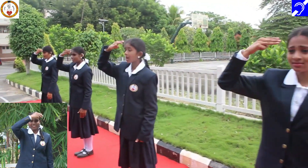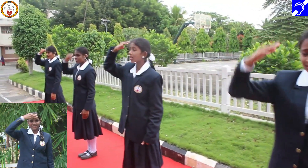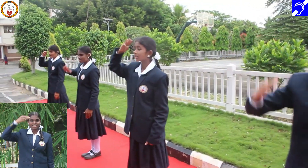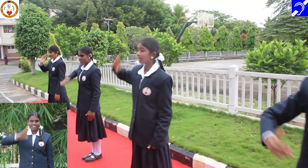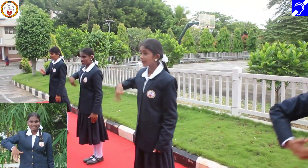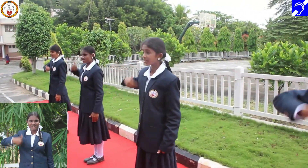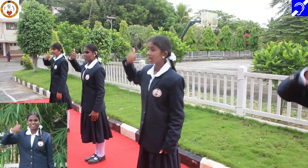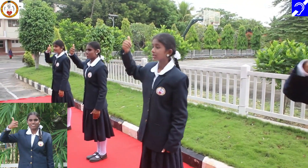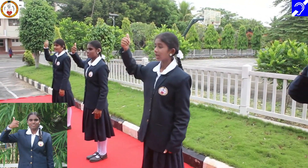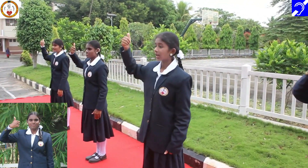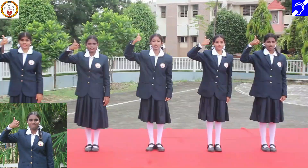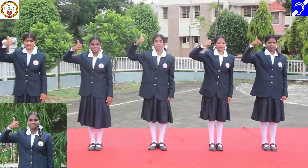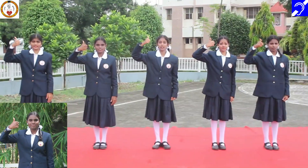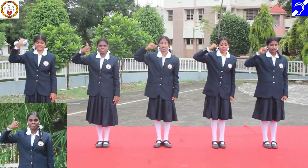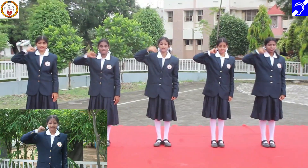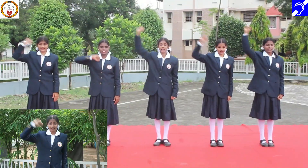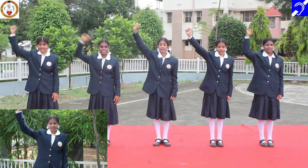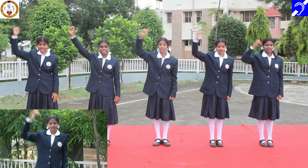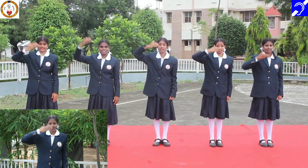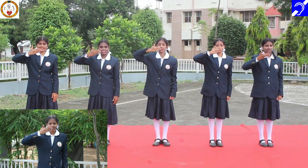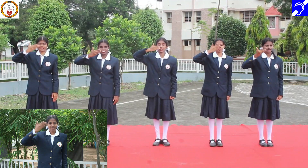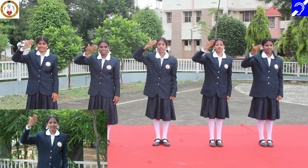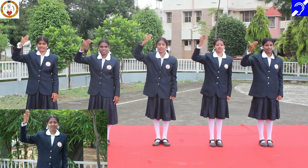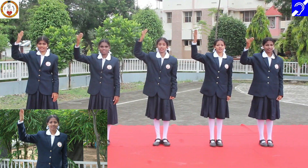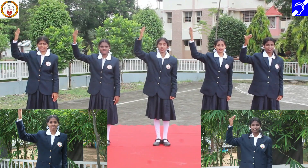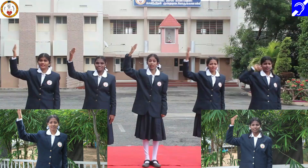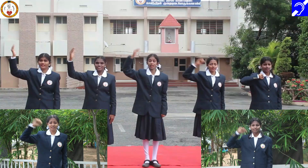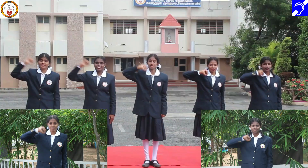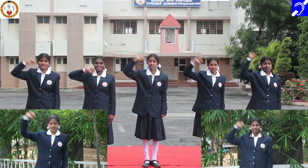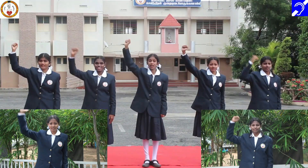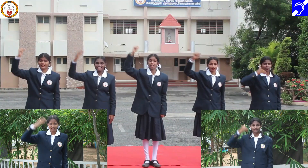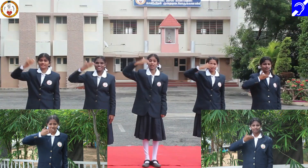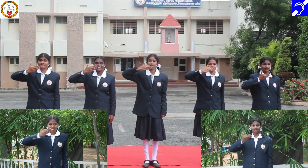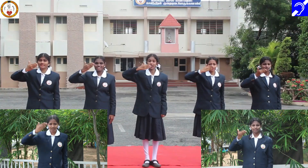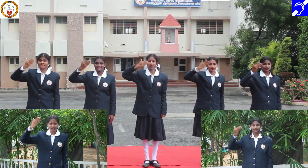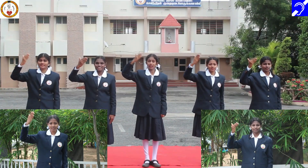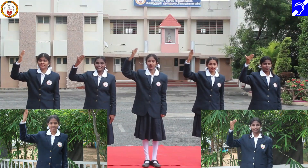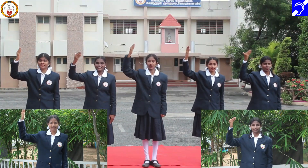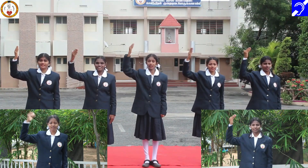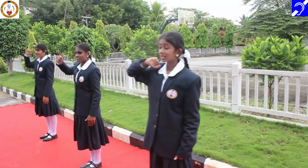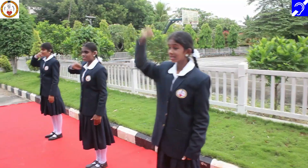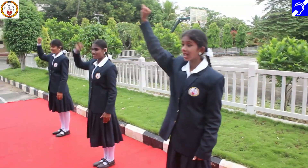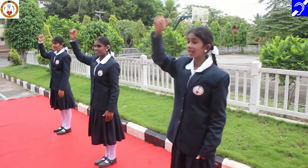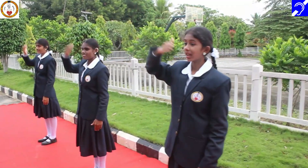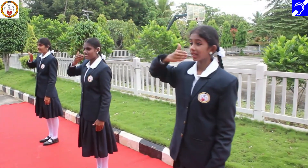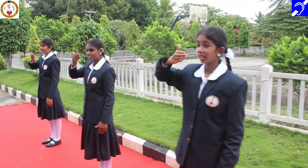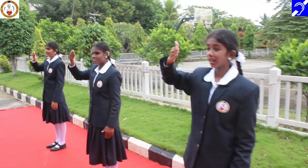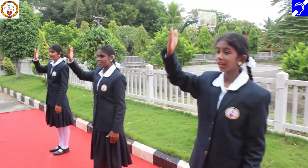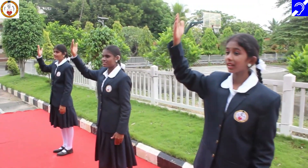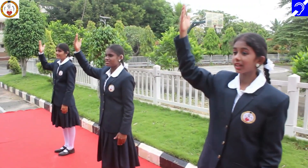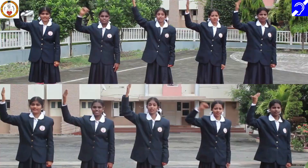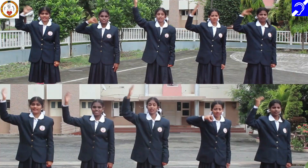भाग्य विधाता जय हिए जय हिए जय